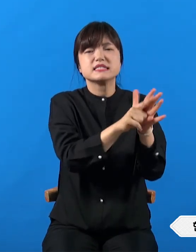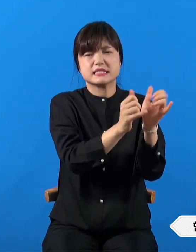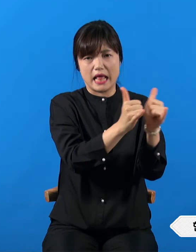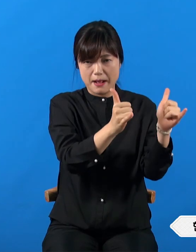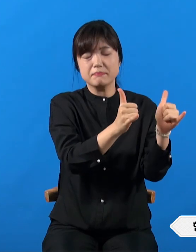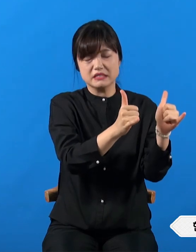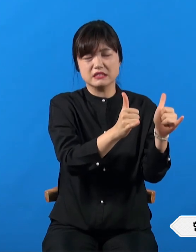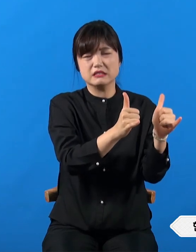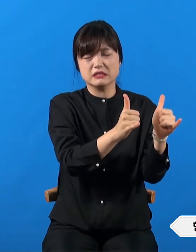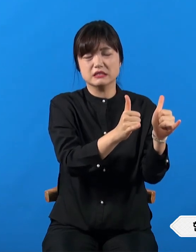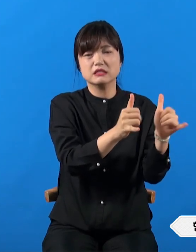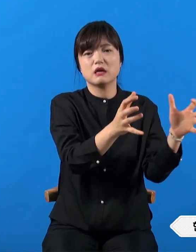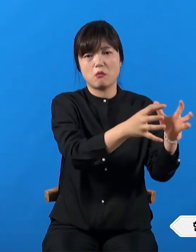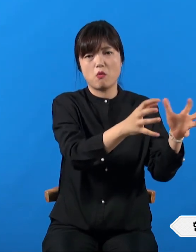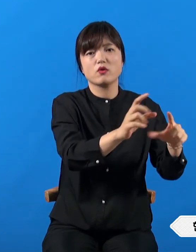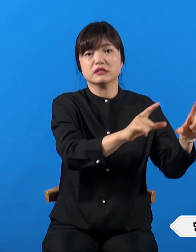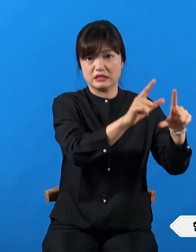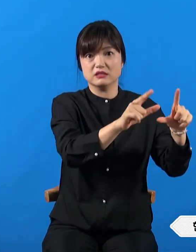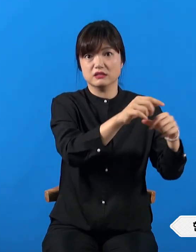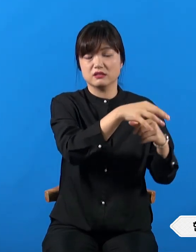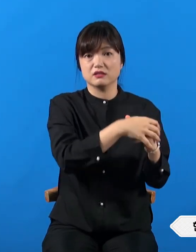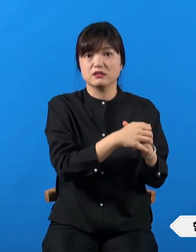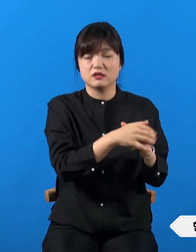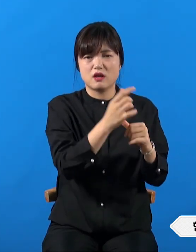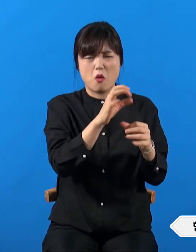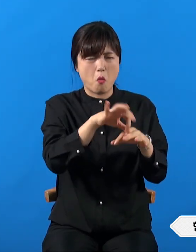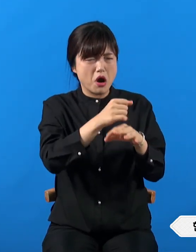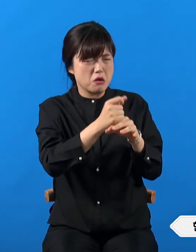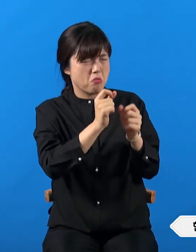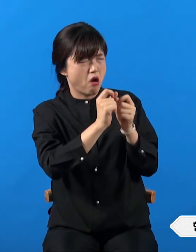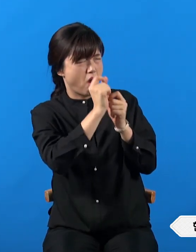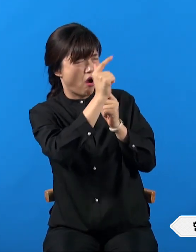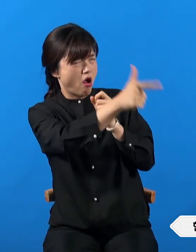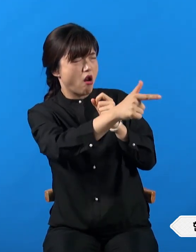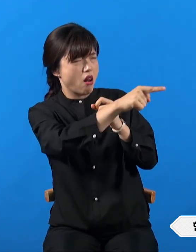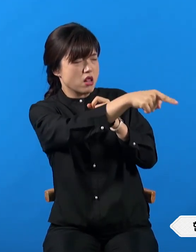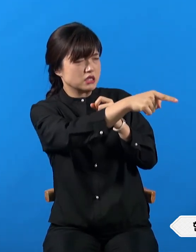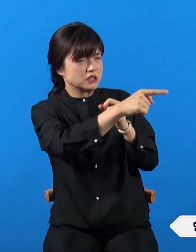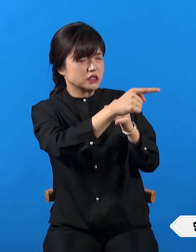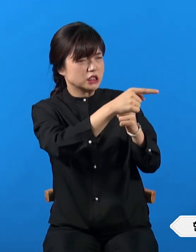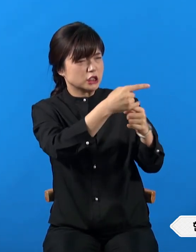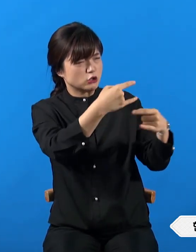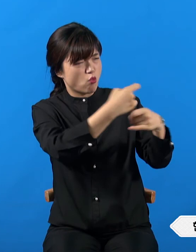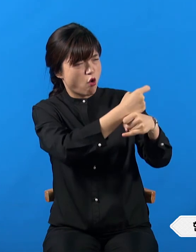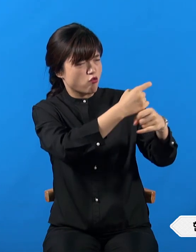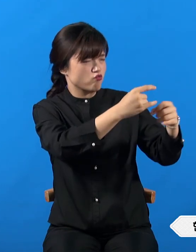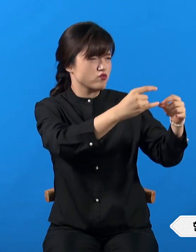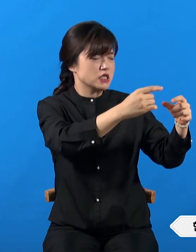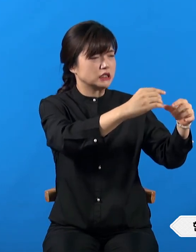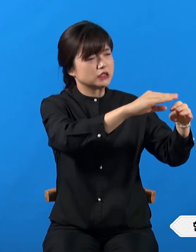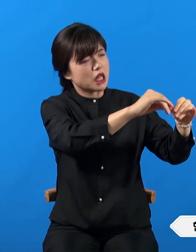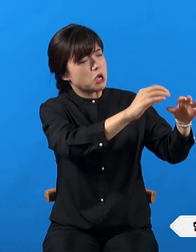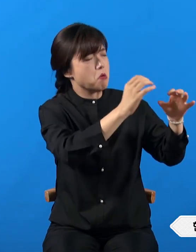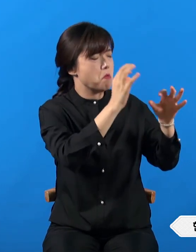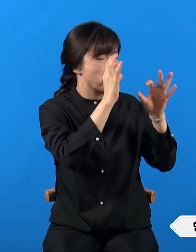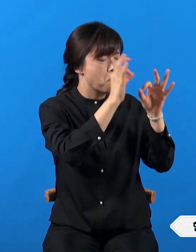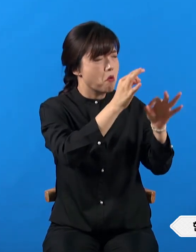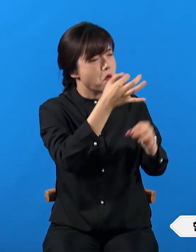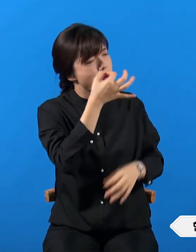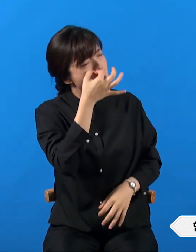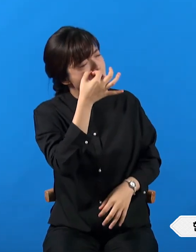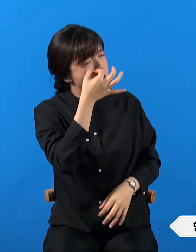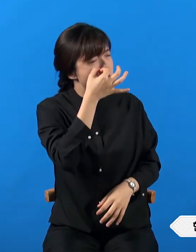땅이었습니다. 왕이 저 멀리 눈앞에 펼쳐져 있는 적진을 살피는데